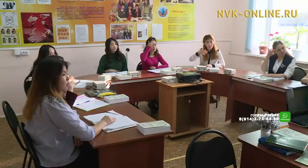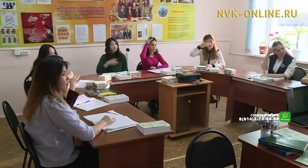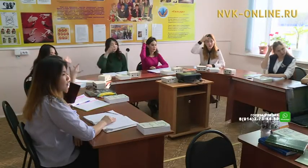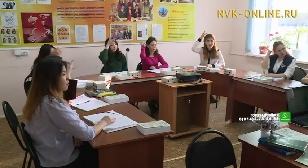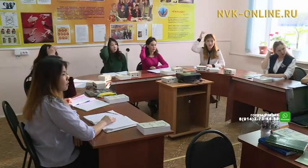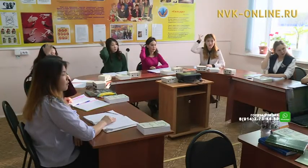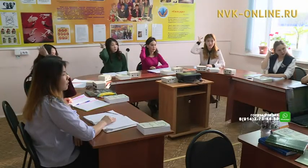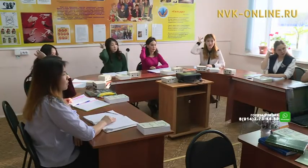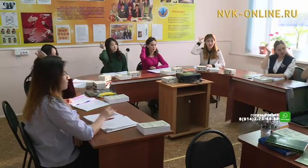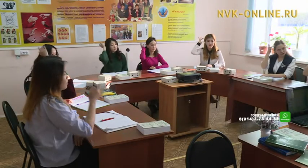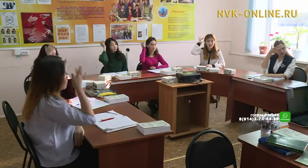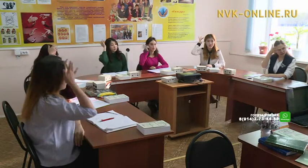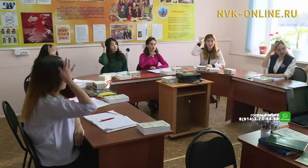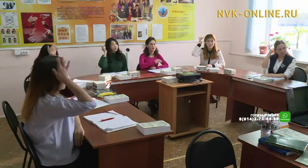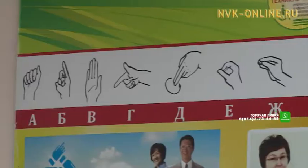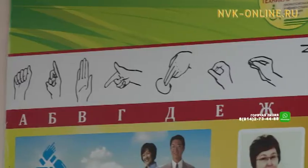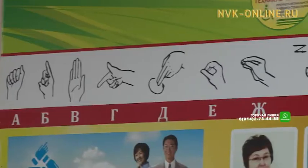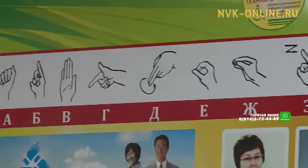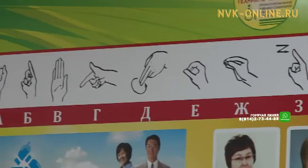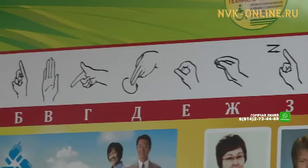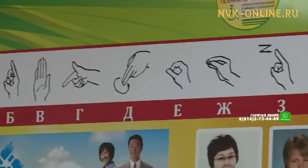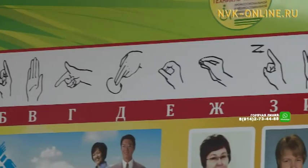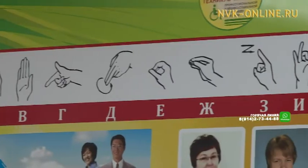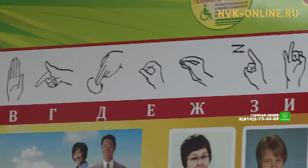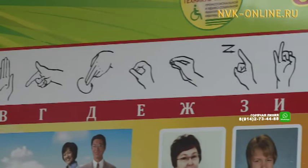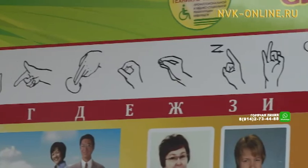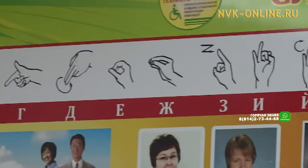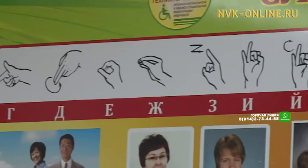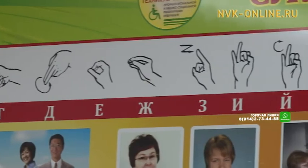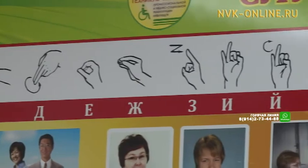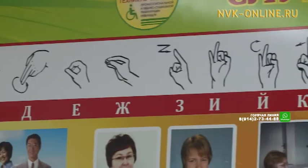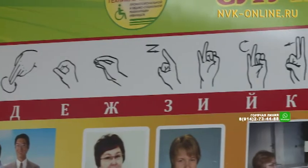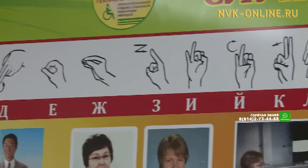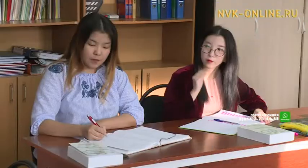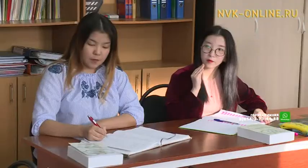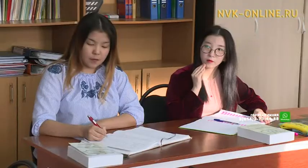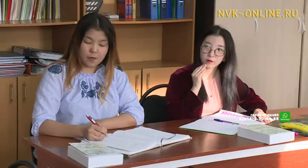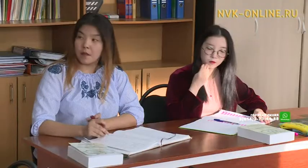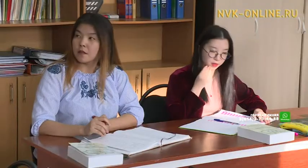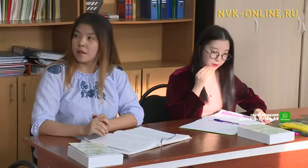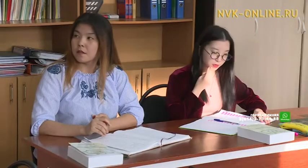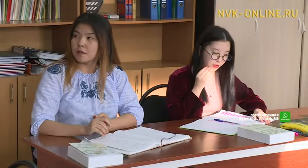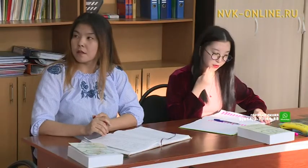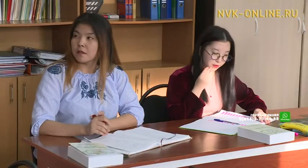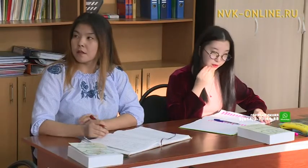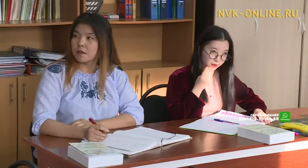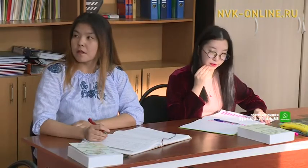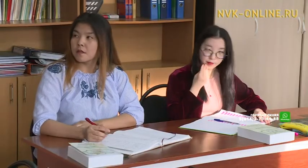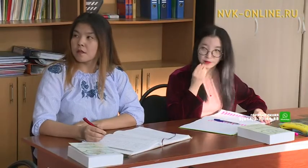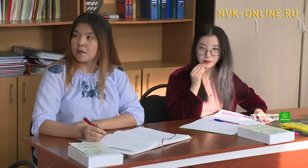них учатся на сурдопереводчика. Язык жестов, как и любой другой, нужно чувствовать. Эту профессию чаще выбирают люди, в чьей семье